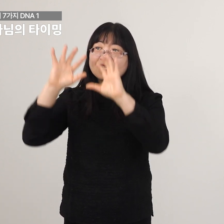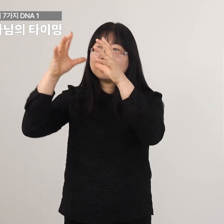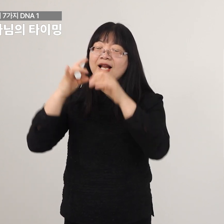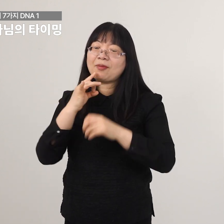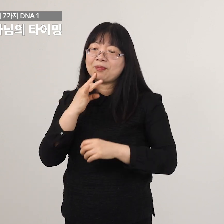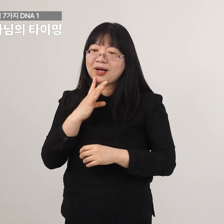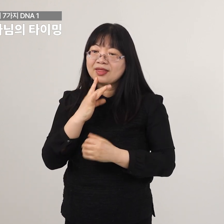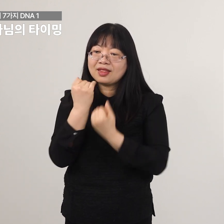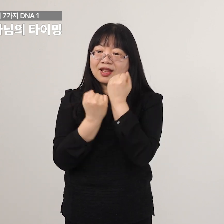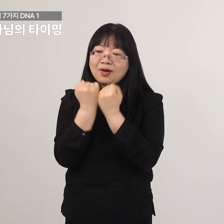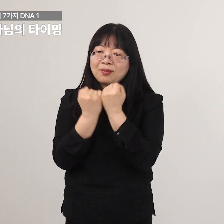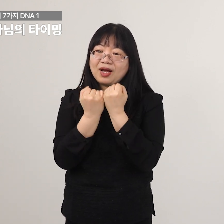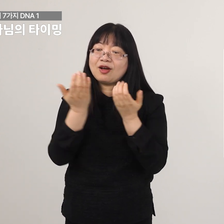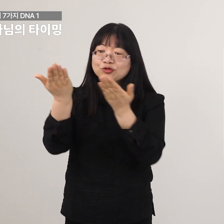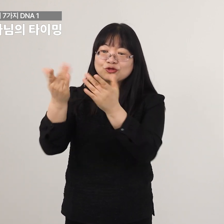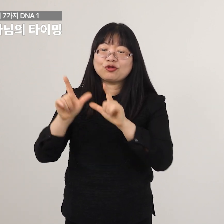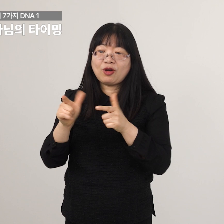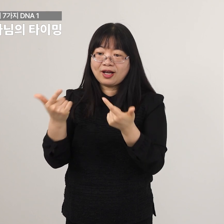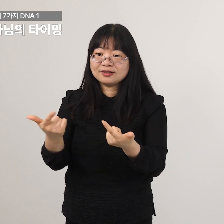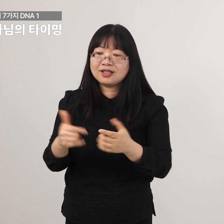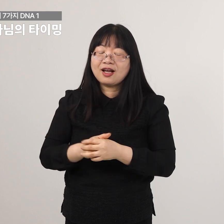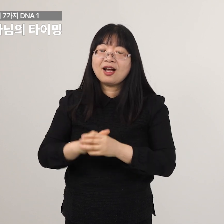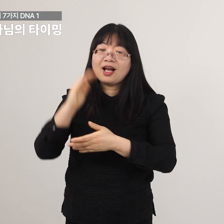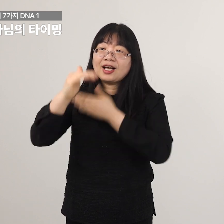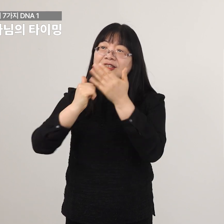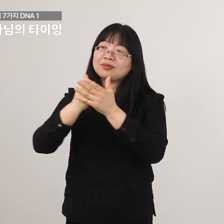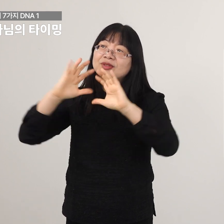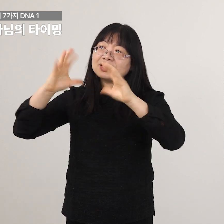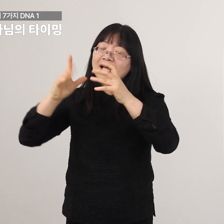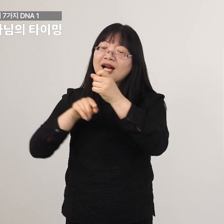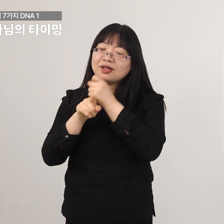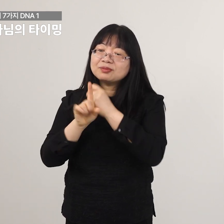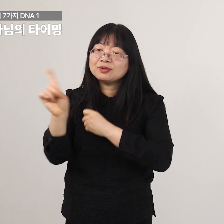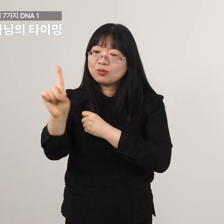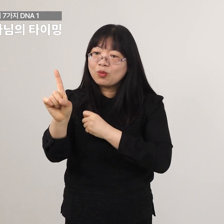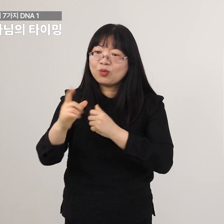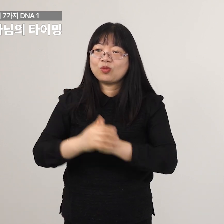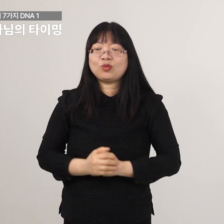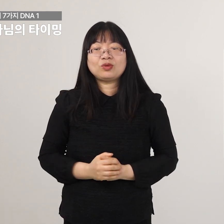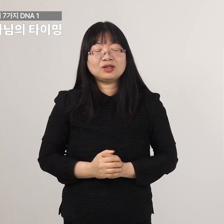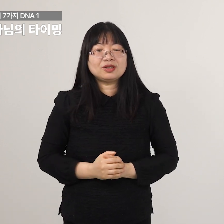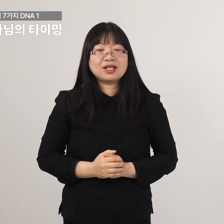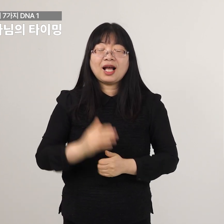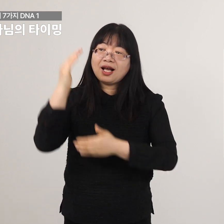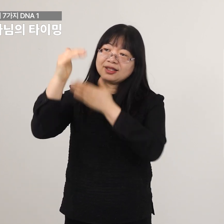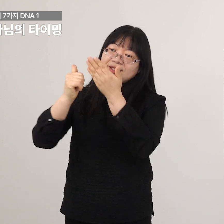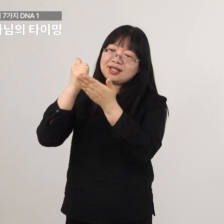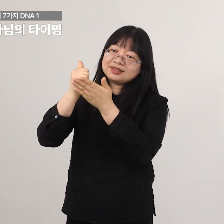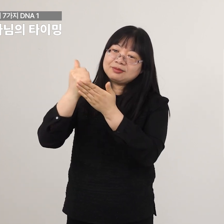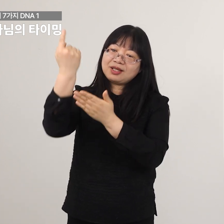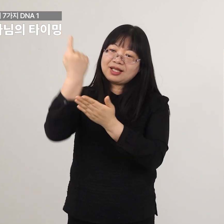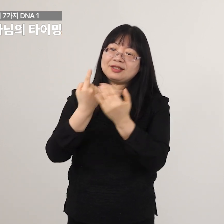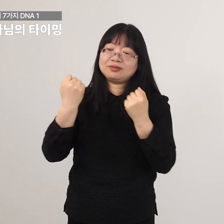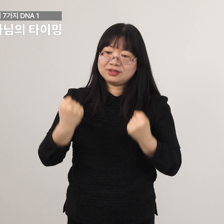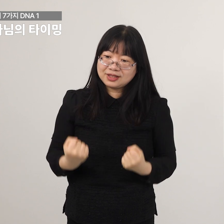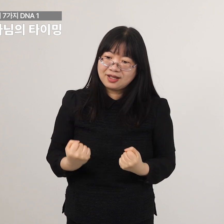나라만을 설명한 건 아닙니다. 하나님의 나라라는 것은 하나님의